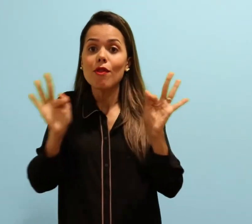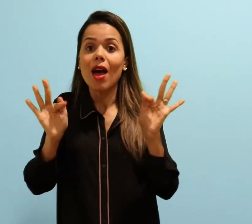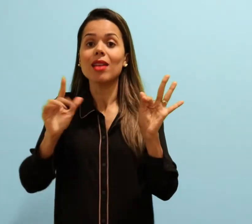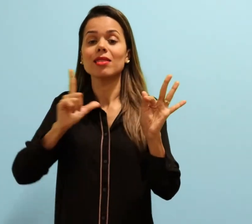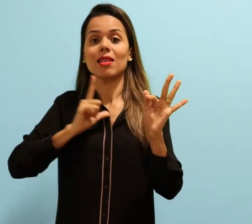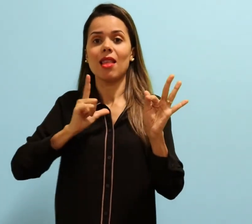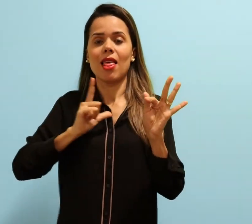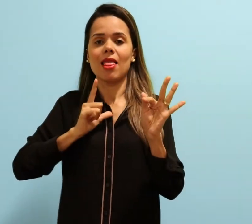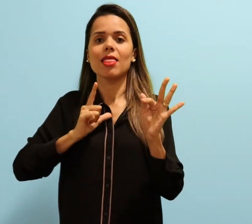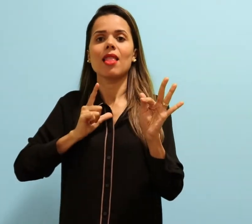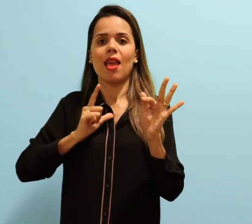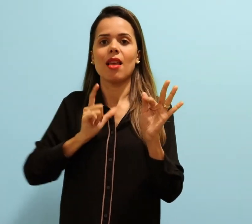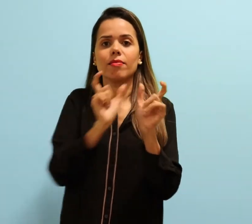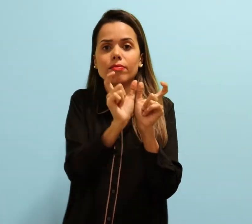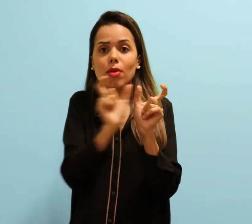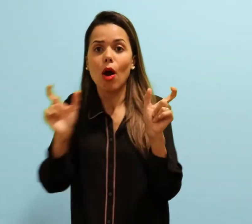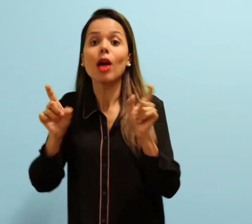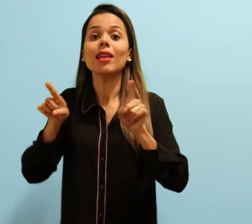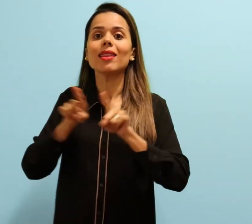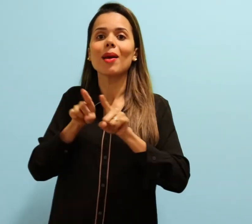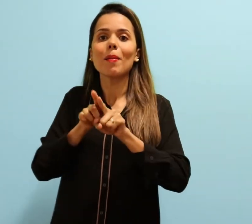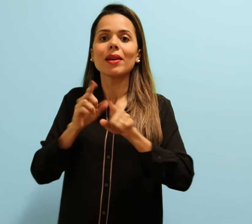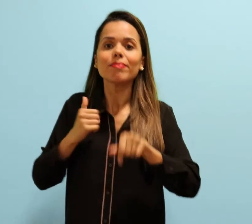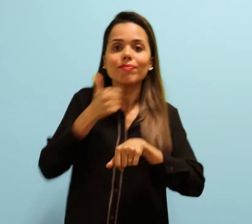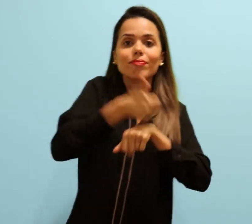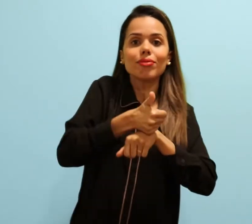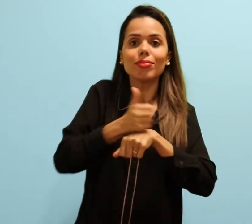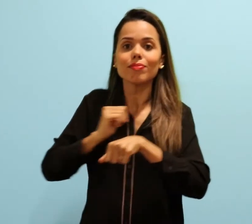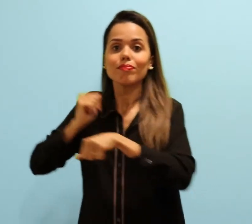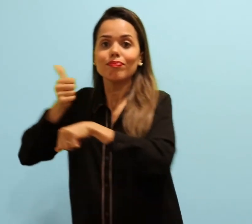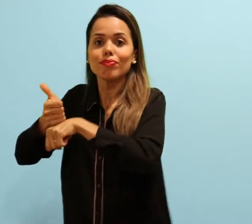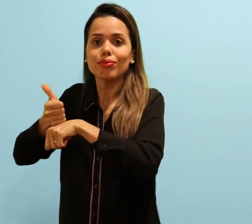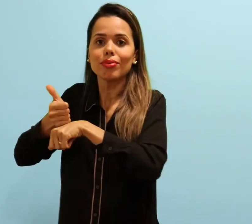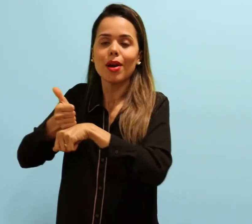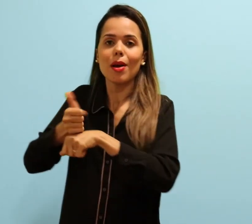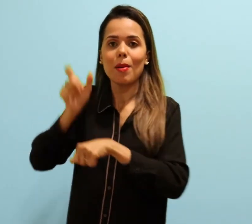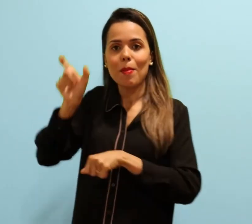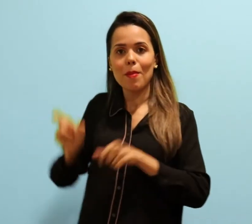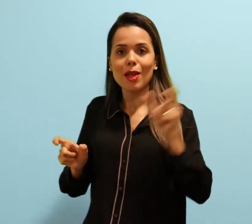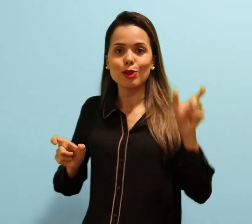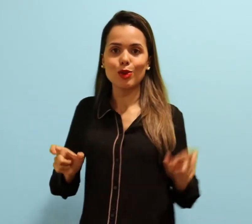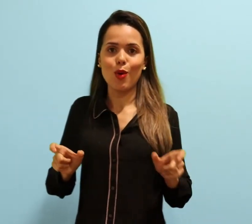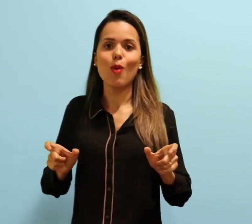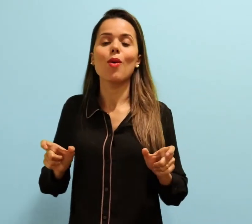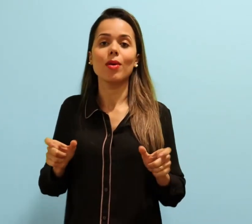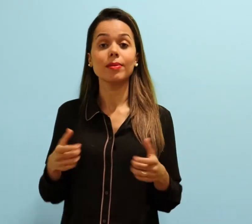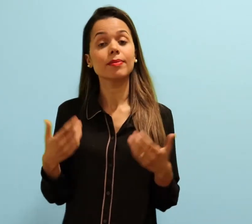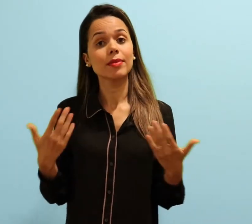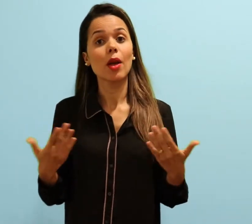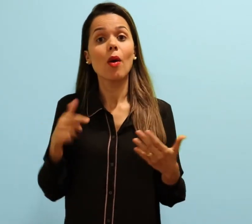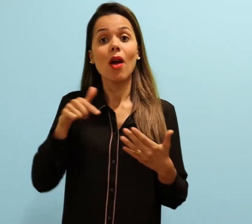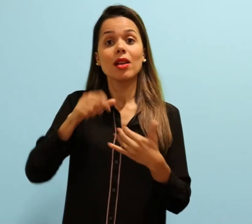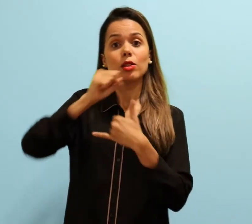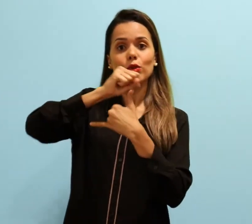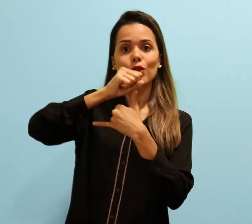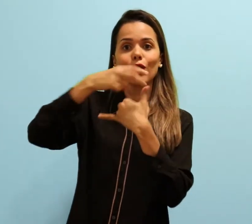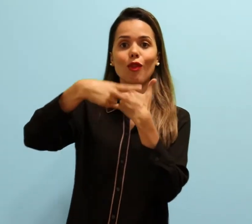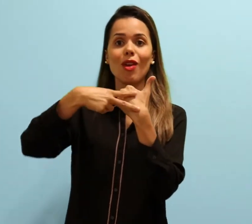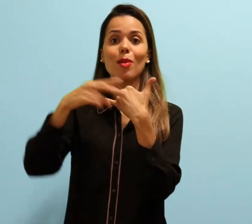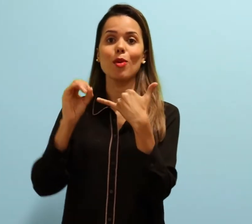serem articulados colocalizados em relação ao seu referente. Quanto a essa ordenação básica, então, eles